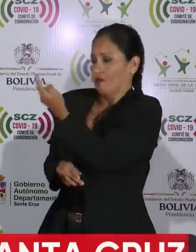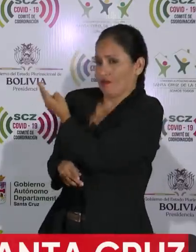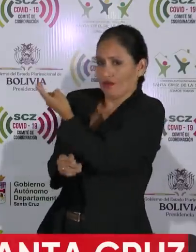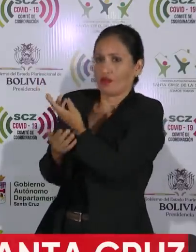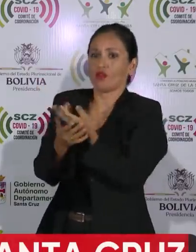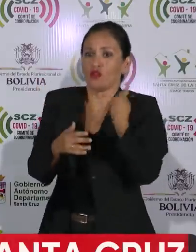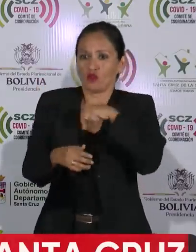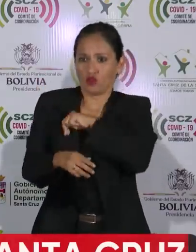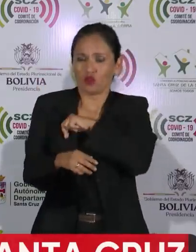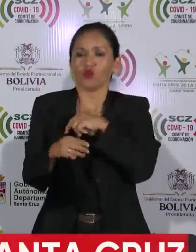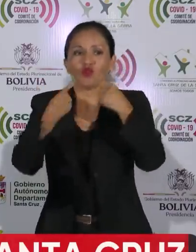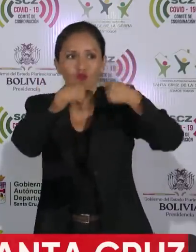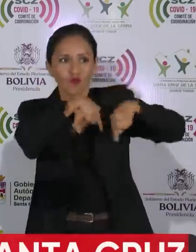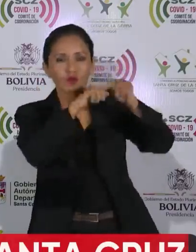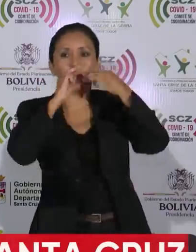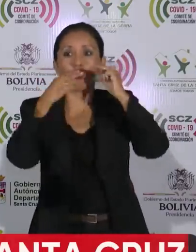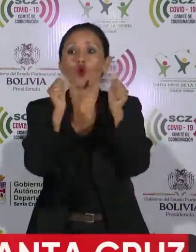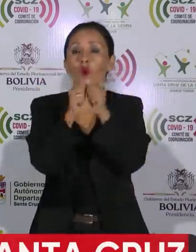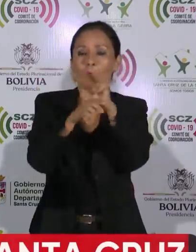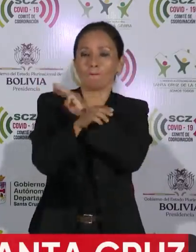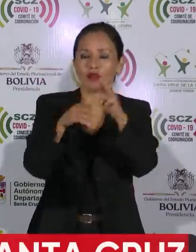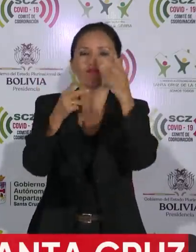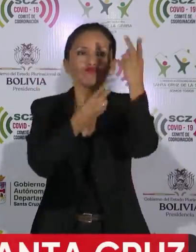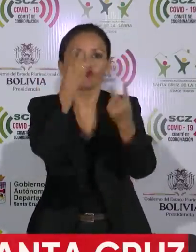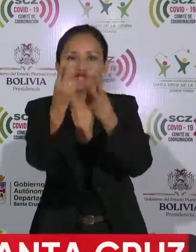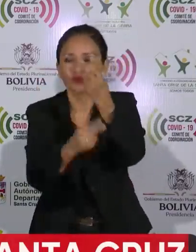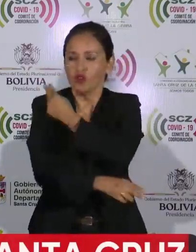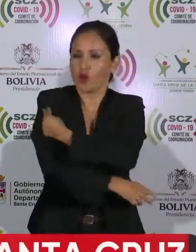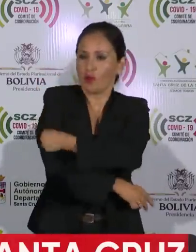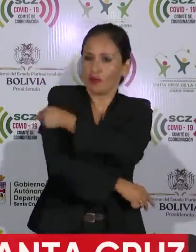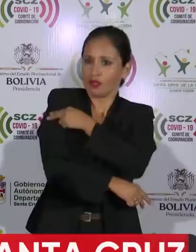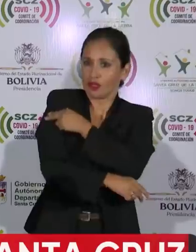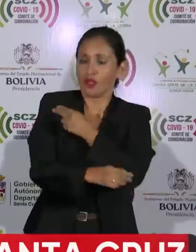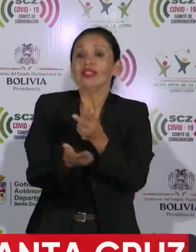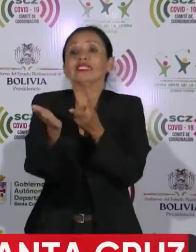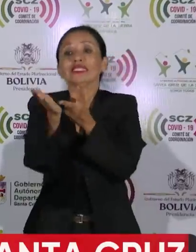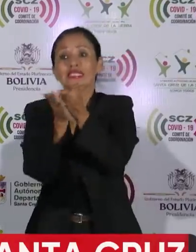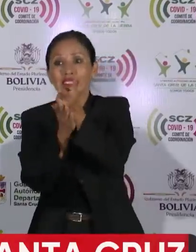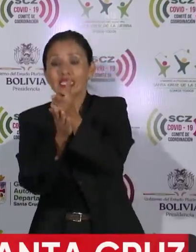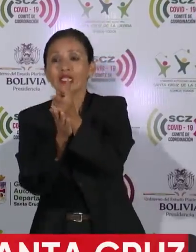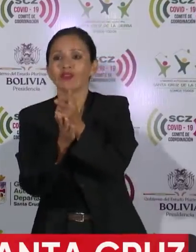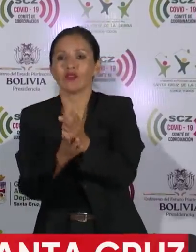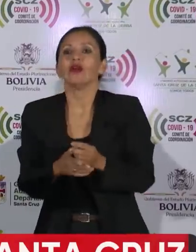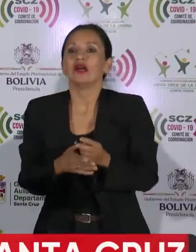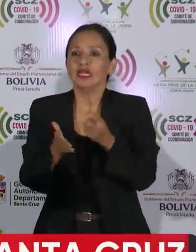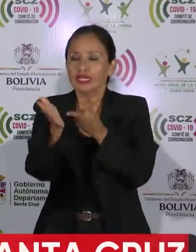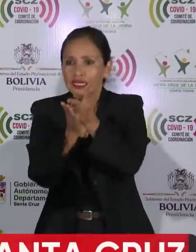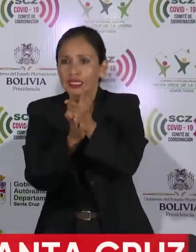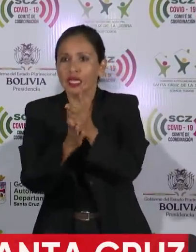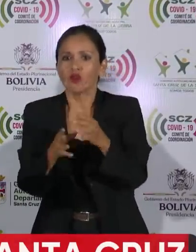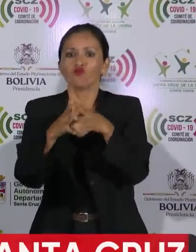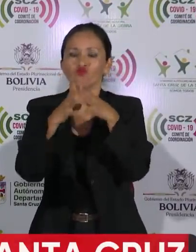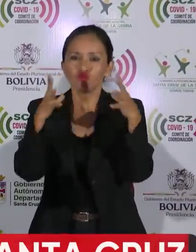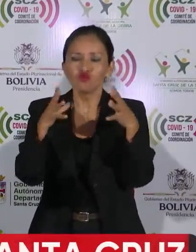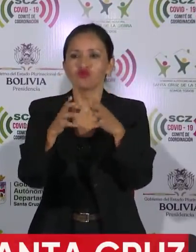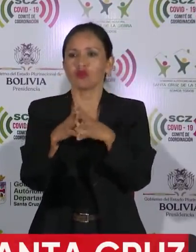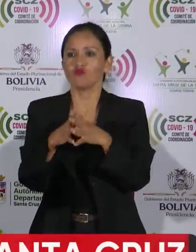con el director de sede, con los ministros visitando el hospital, y la verdad es que estaba bastante,